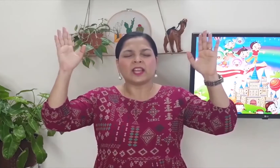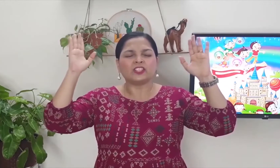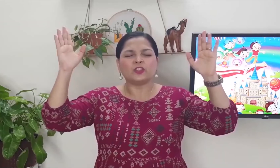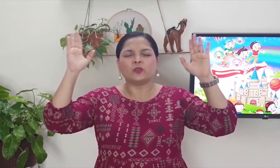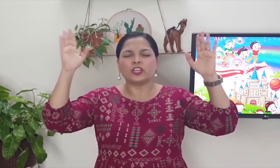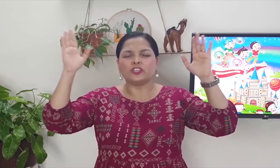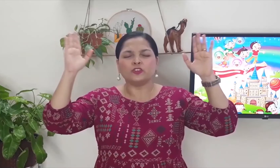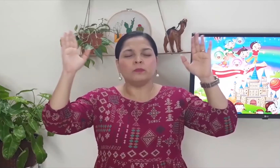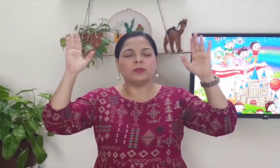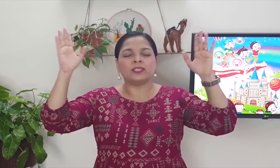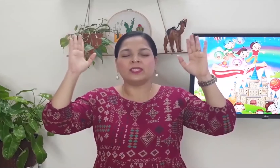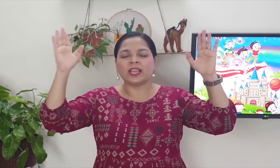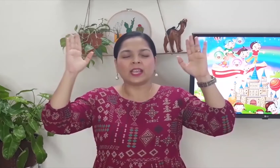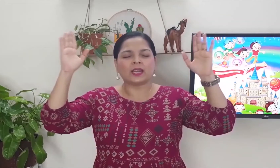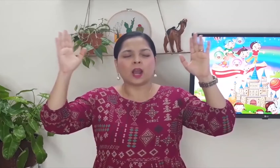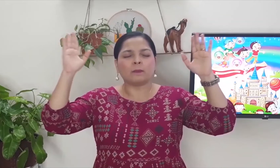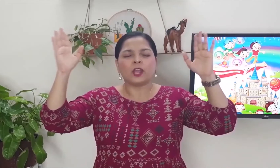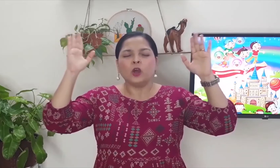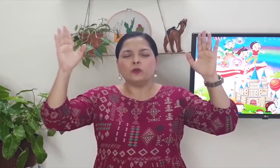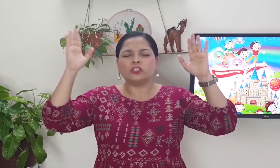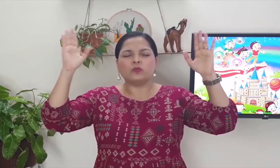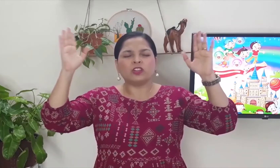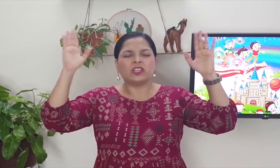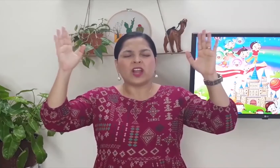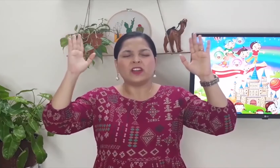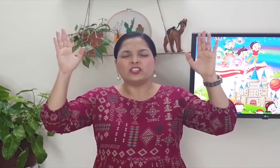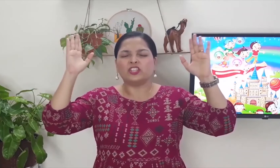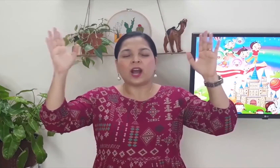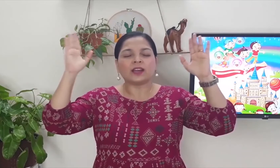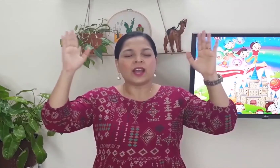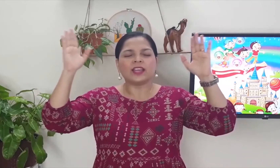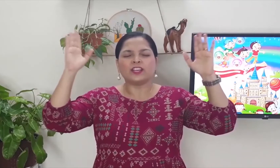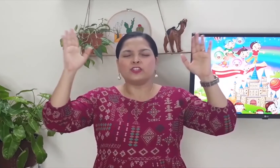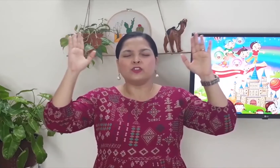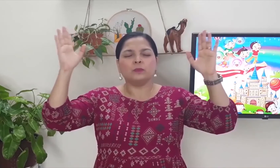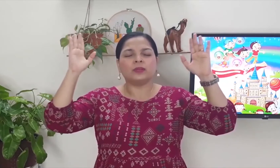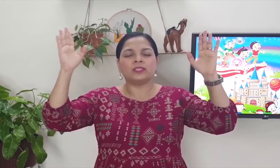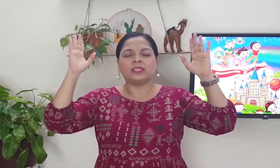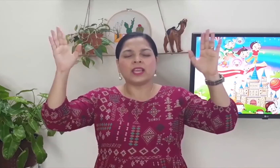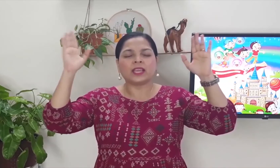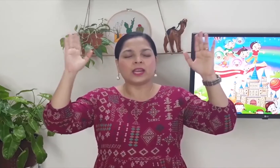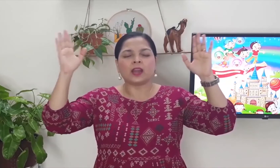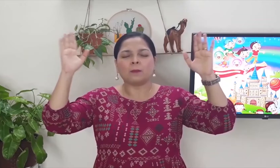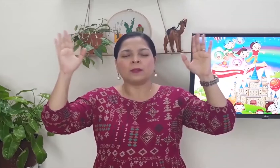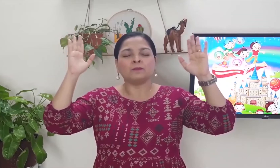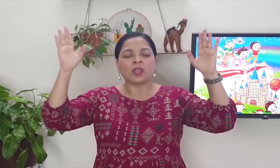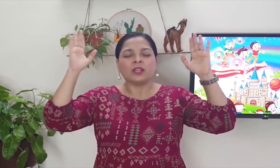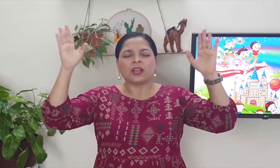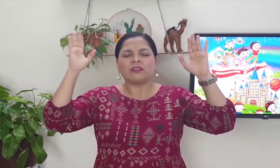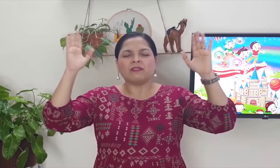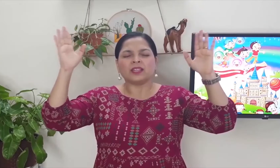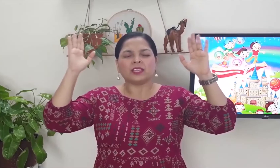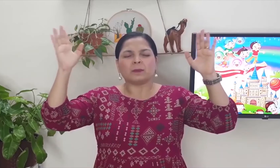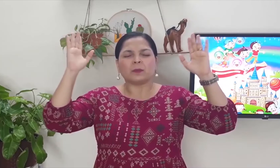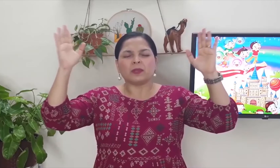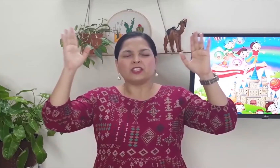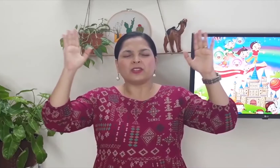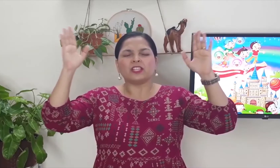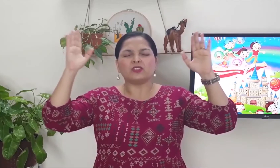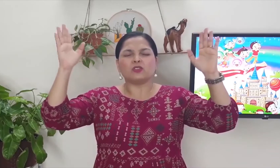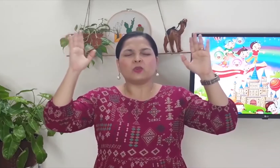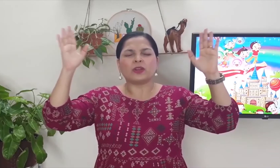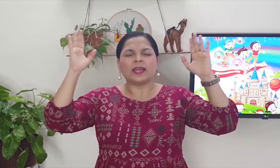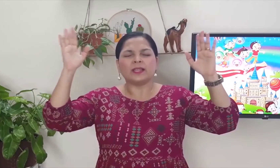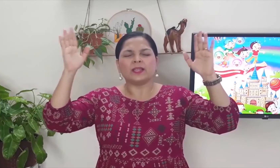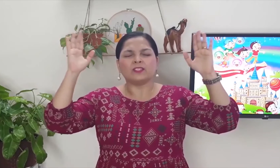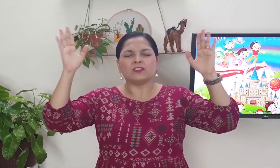बिमार, कुनै पनि रोग त्यो शरीरभित्र प्रवेश गरेर दुःख दिन पाउने छैन येशुको नाउँमा। ओ म हरेक शरीरहरूमा येशु मसीहको नाउँमा